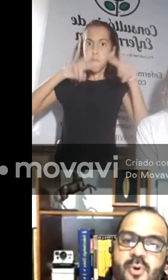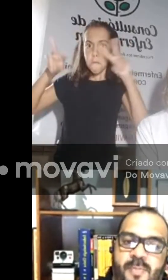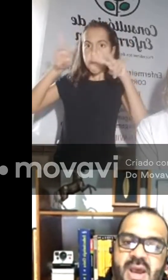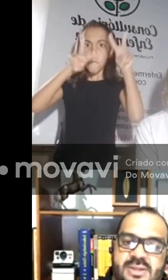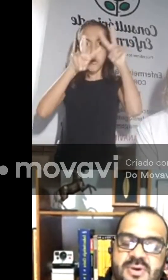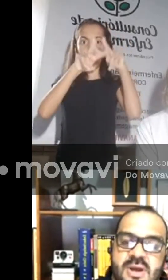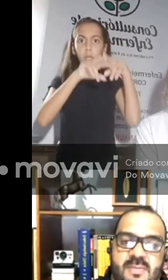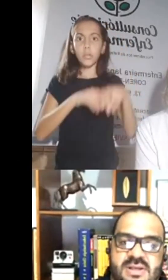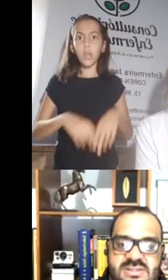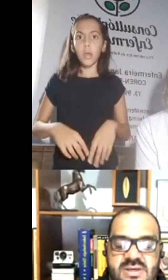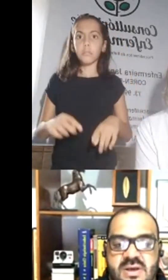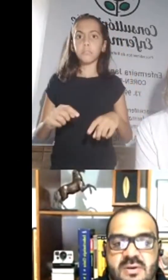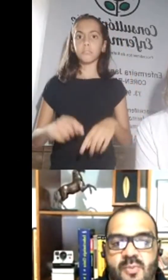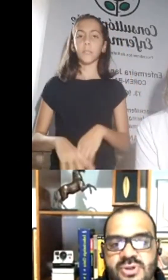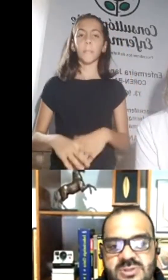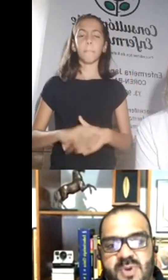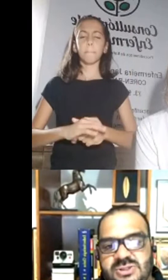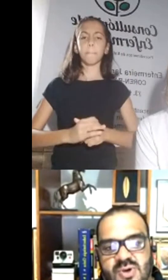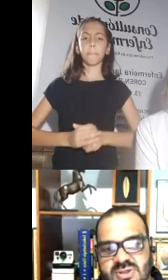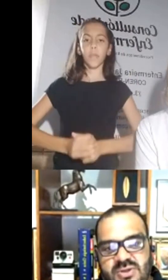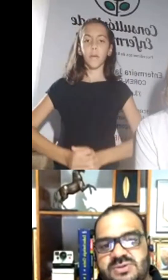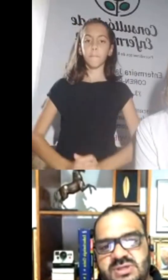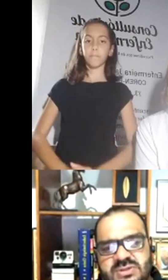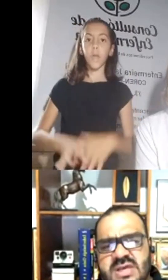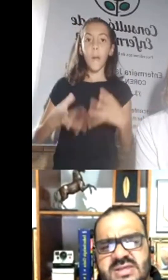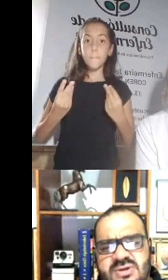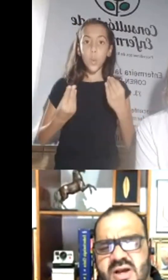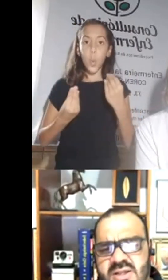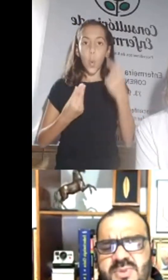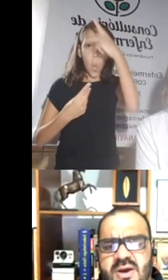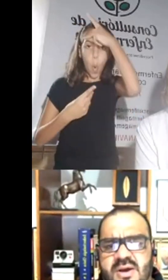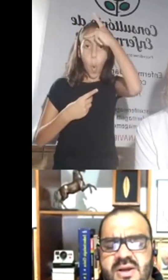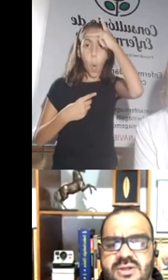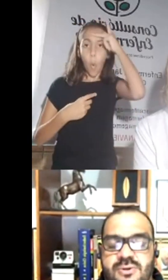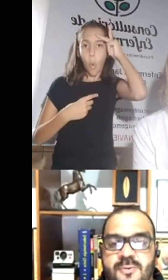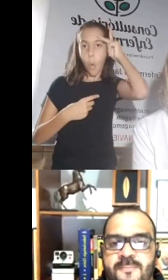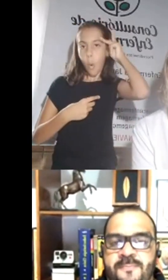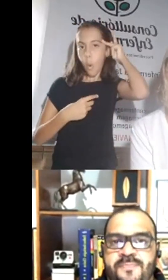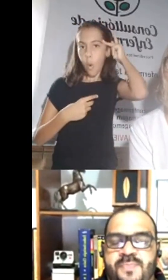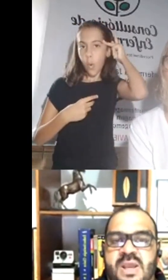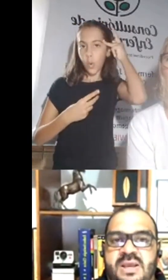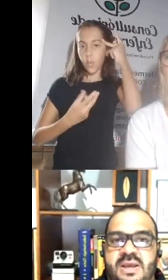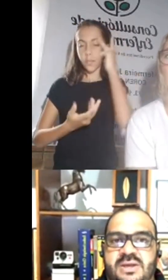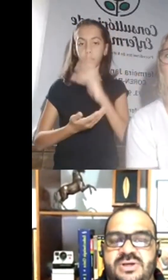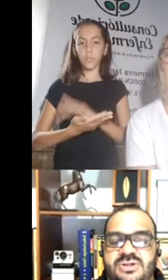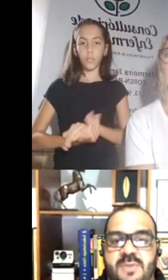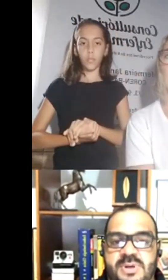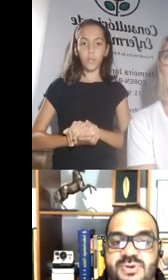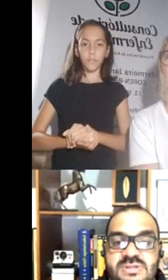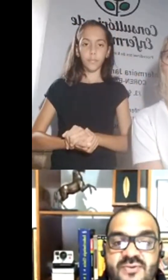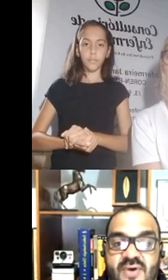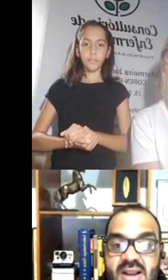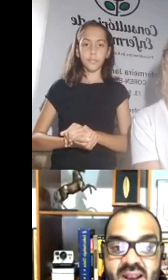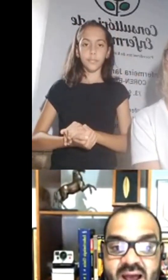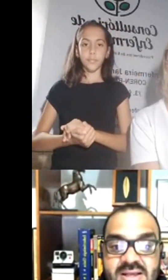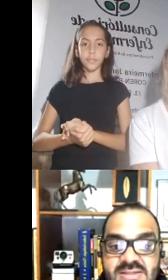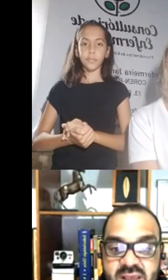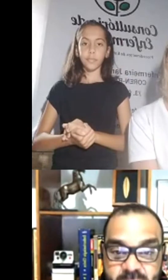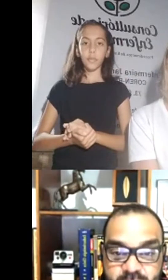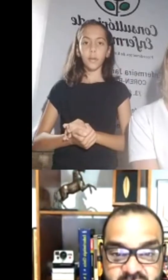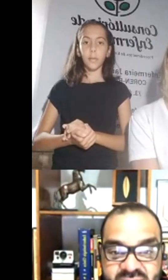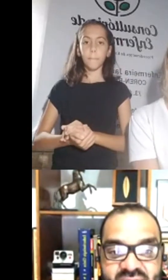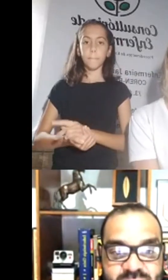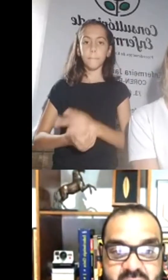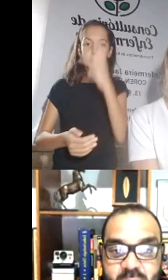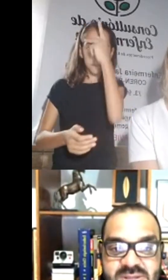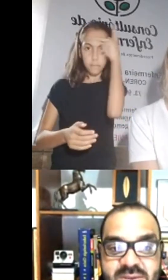por perto. Mas assim, muitas pessoas, eu tenho 5, 6 anos de academia, acredito, e a gente tem pessoas que vai lá sempre, eu